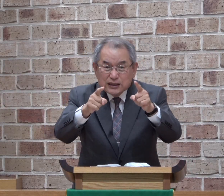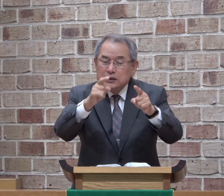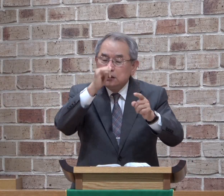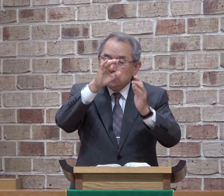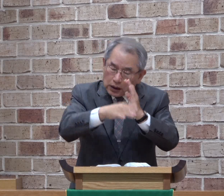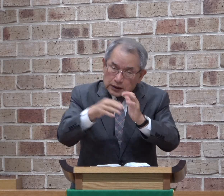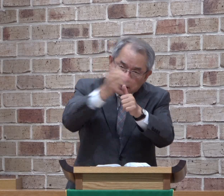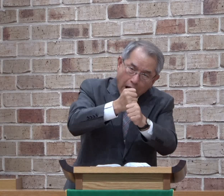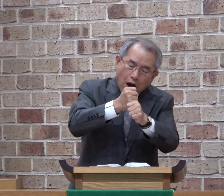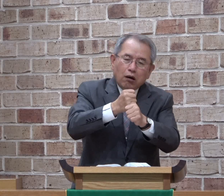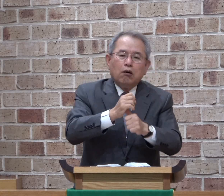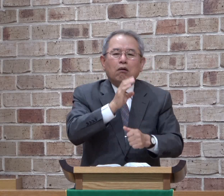기회가 있을 때 잡는 것.